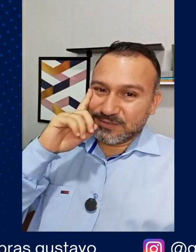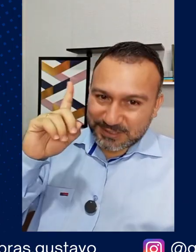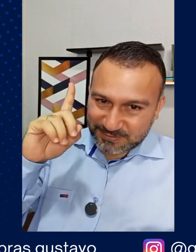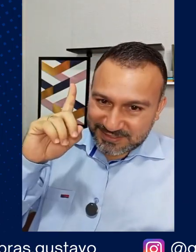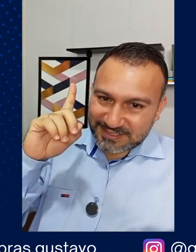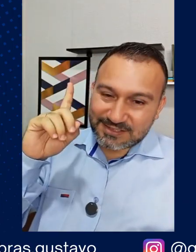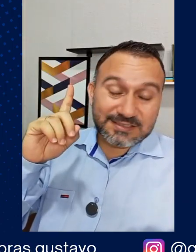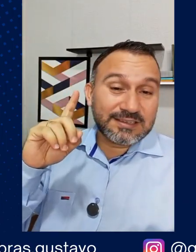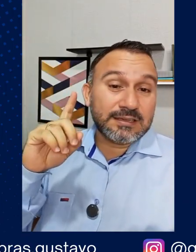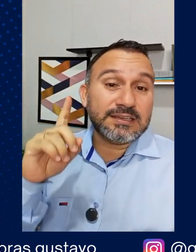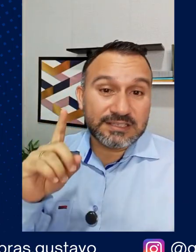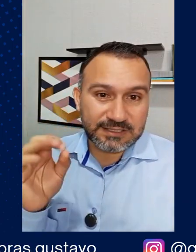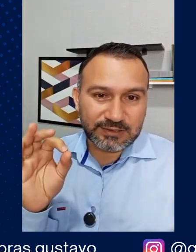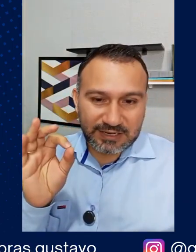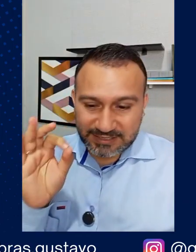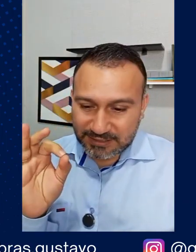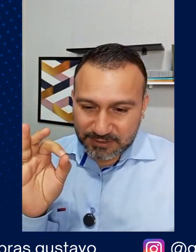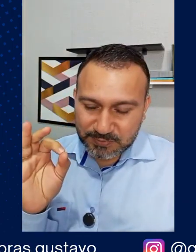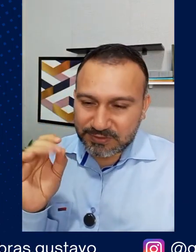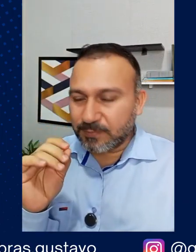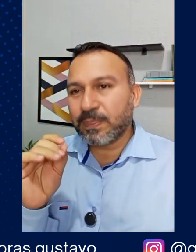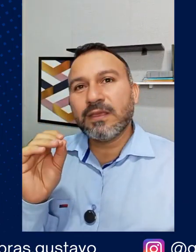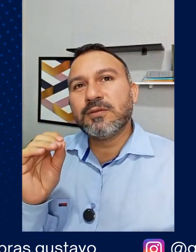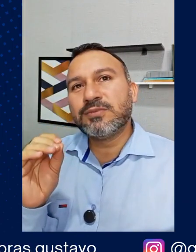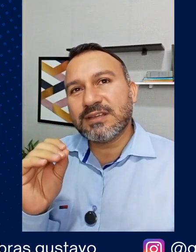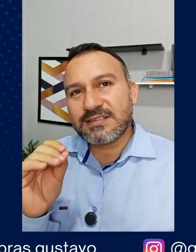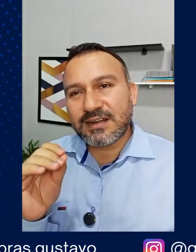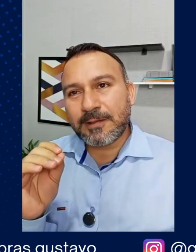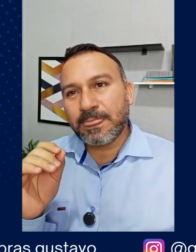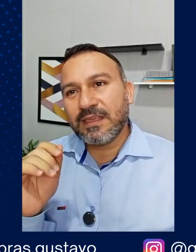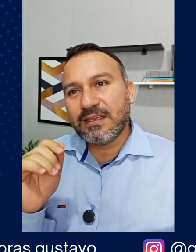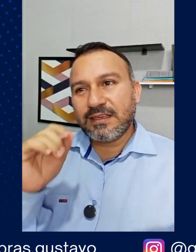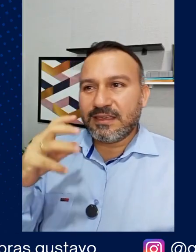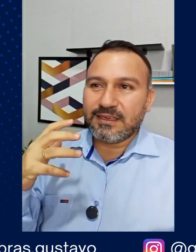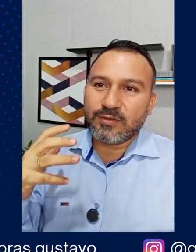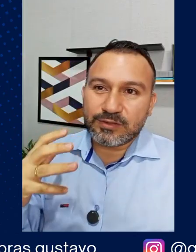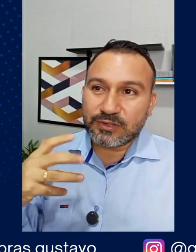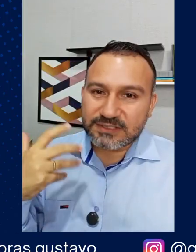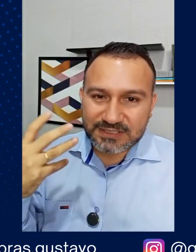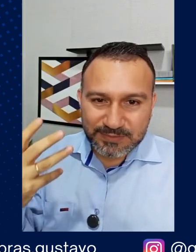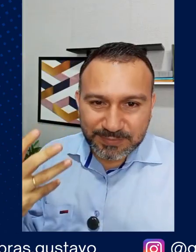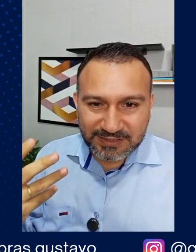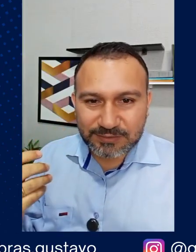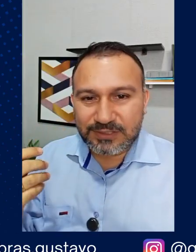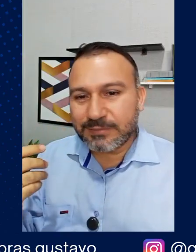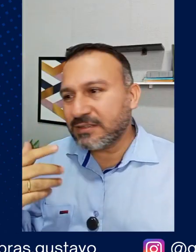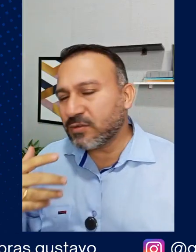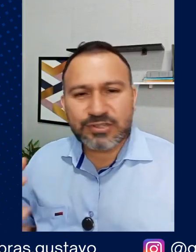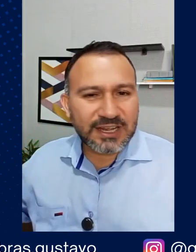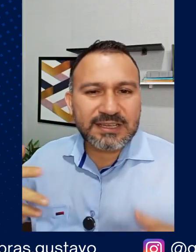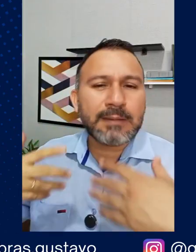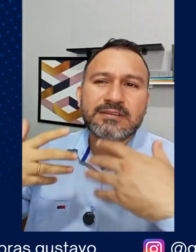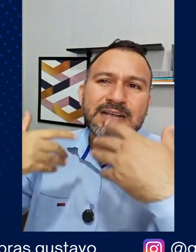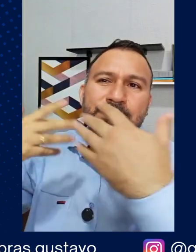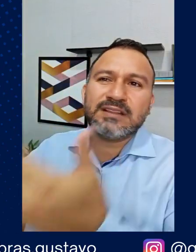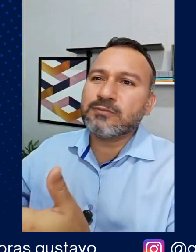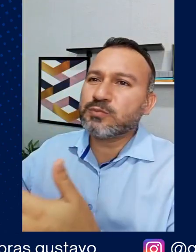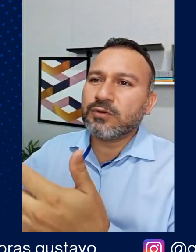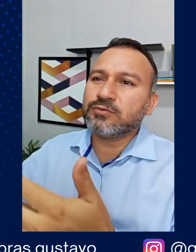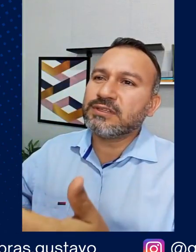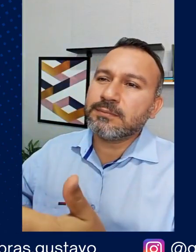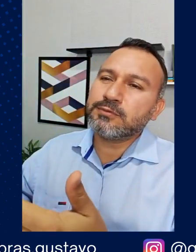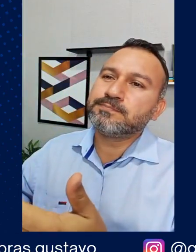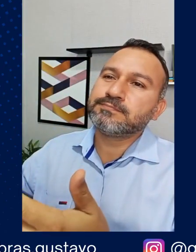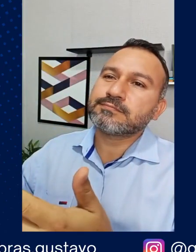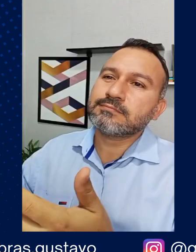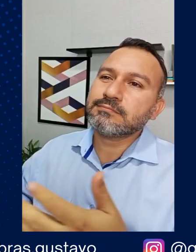só, pergunta que eu fiz antes e a gente ainda não respondeu. Por que será que, quando nós estamos aprendendo Libras, ou já aprendemos